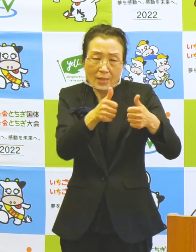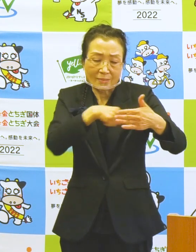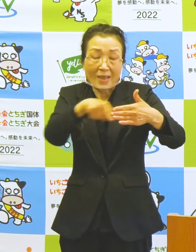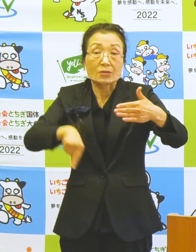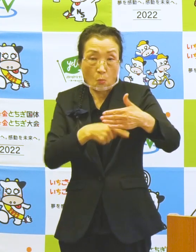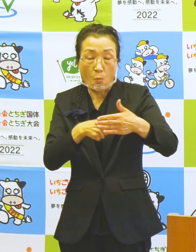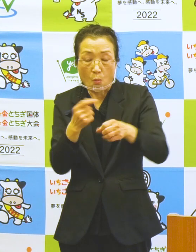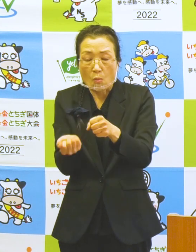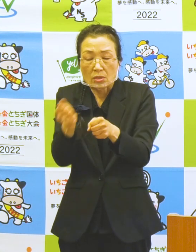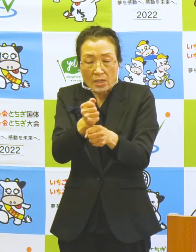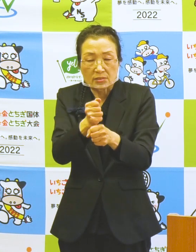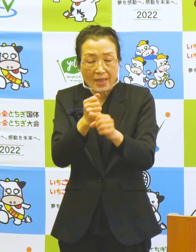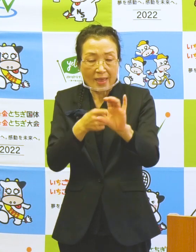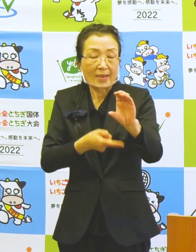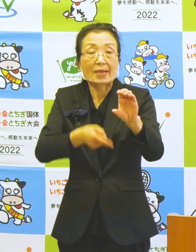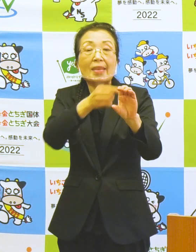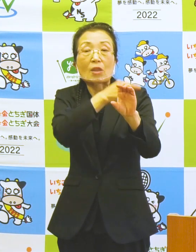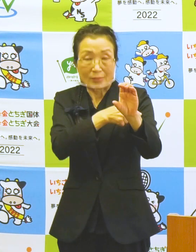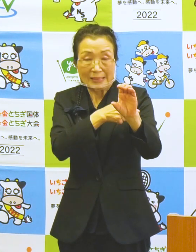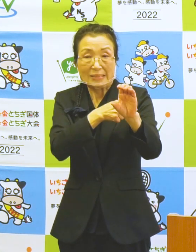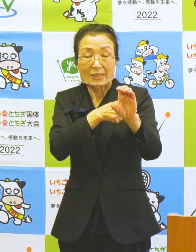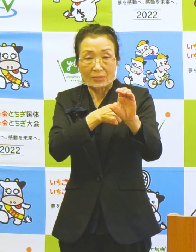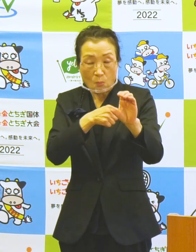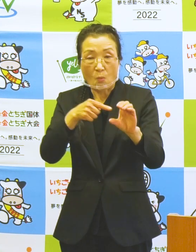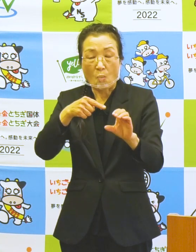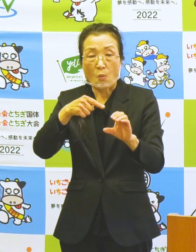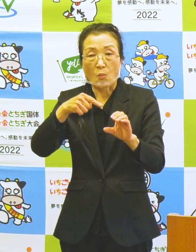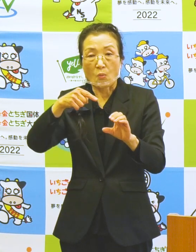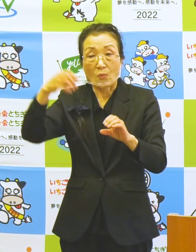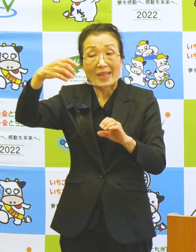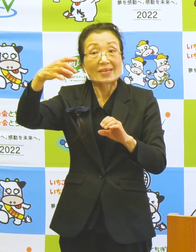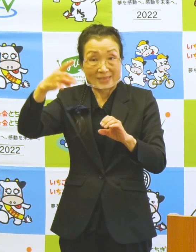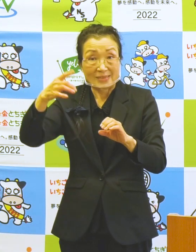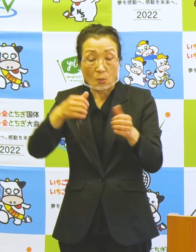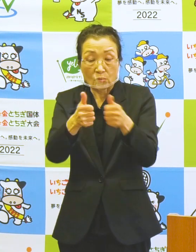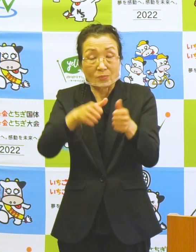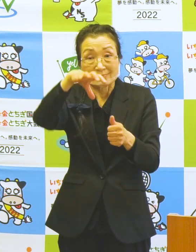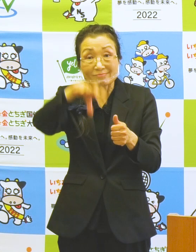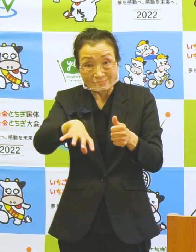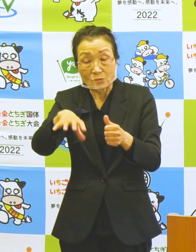などのゼロカーボンフリー電気を競技会場に供給します。